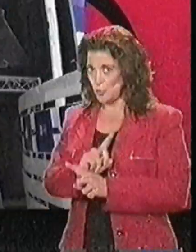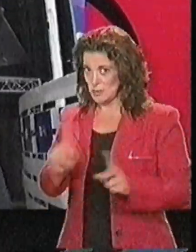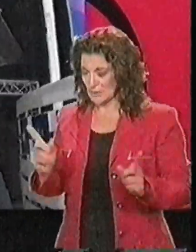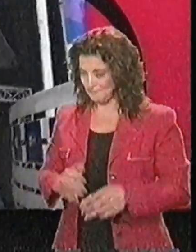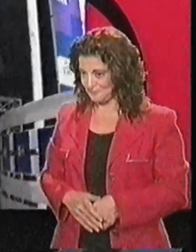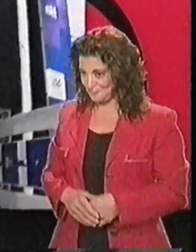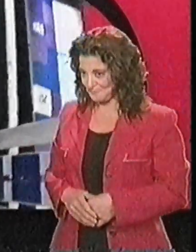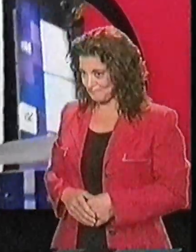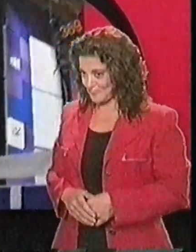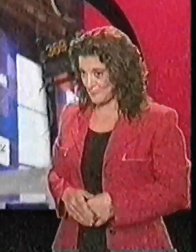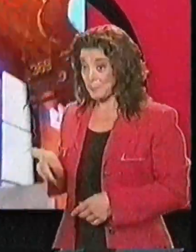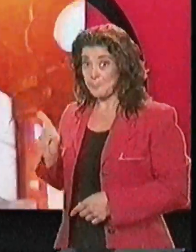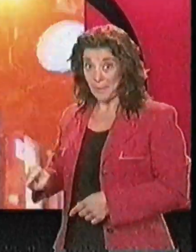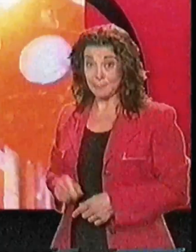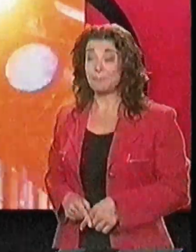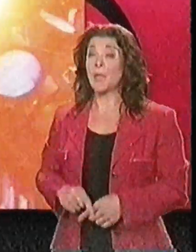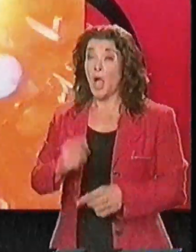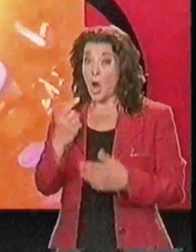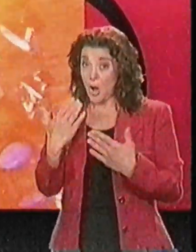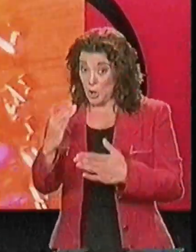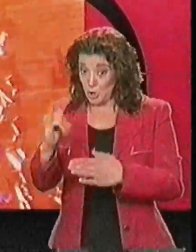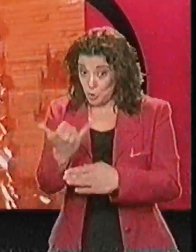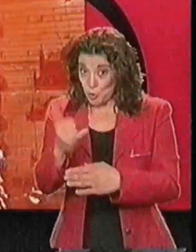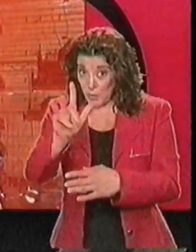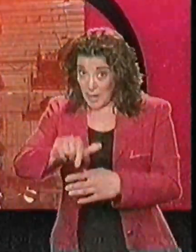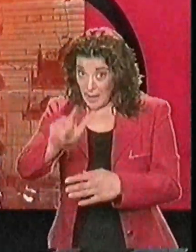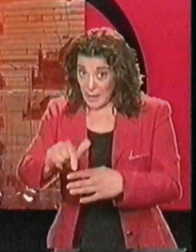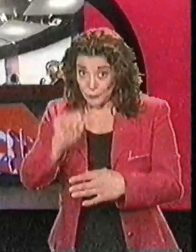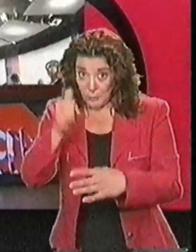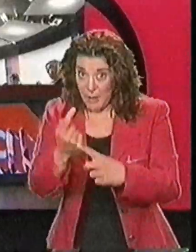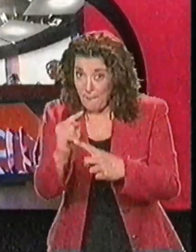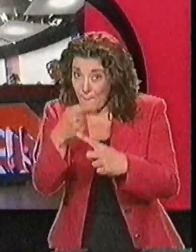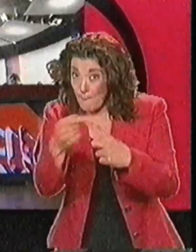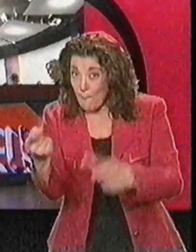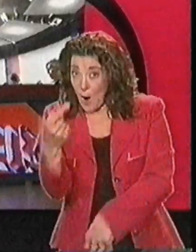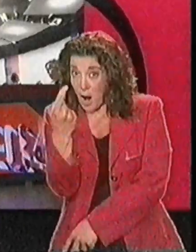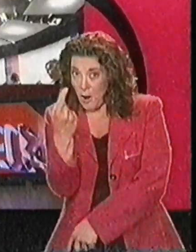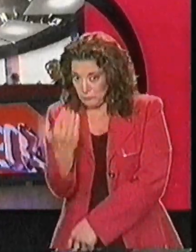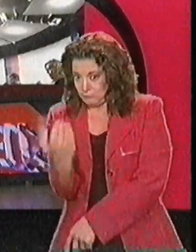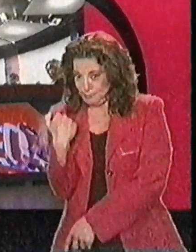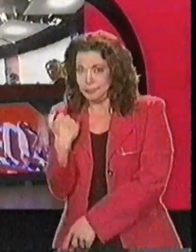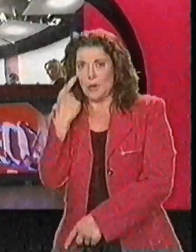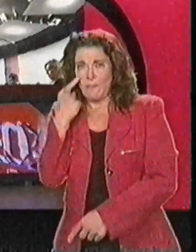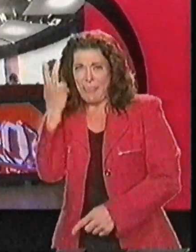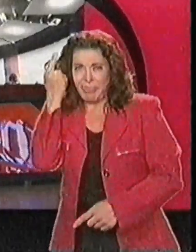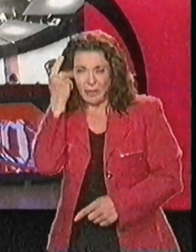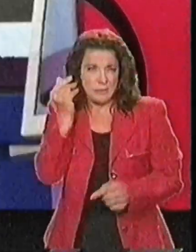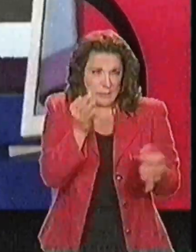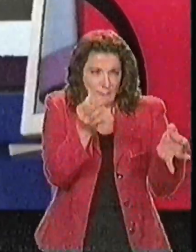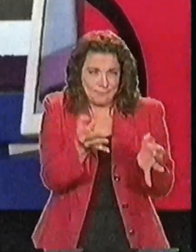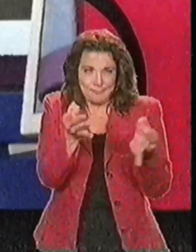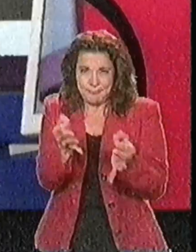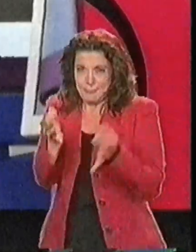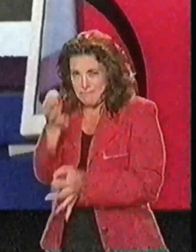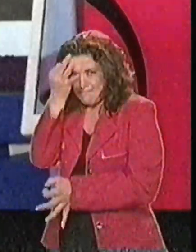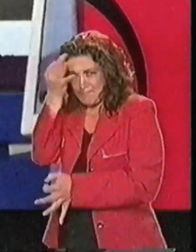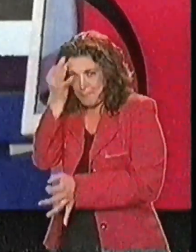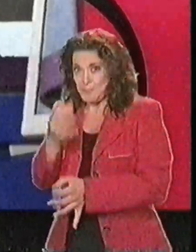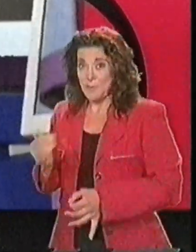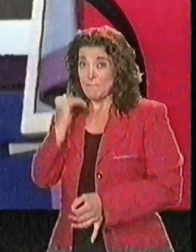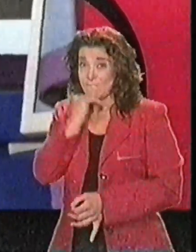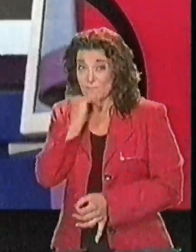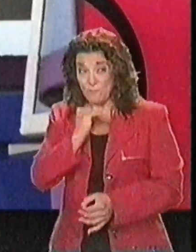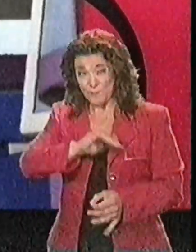Jour J-1, toutes les équipes techniques RTBF fignolent le dispositif élection 2004. Un seul objectif, être le plus rapide, le